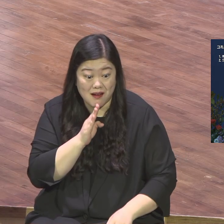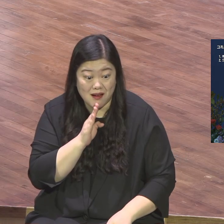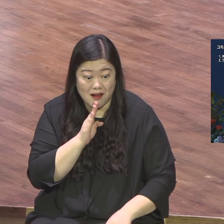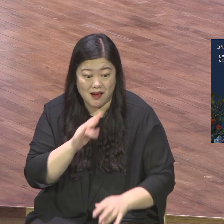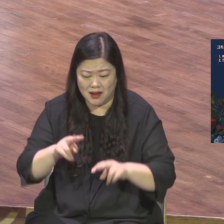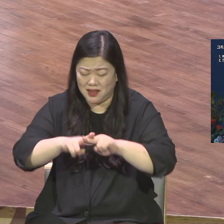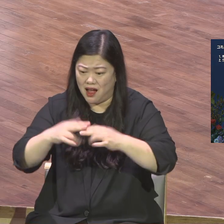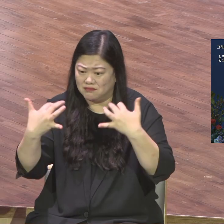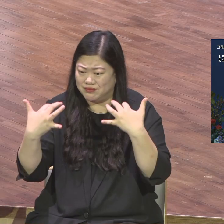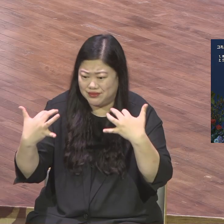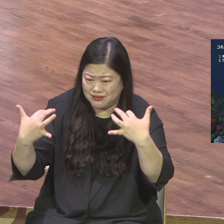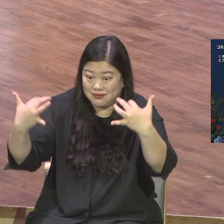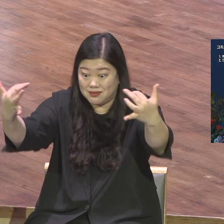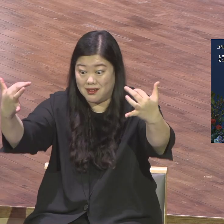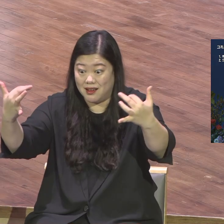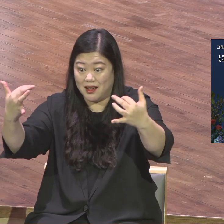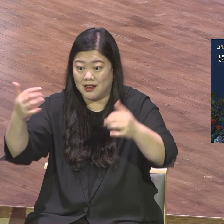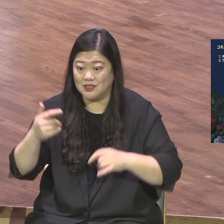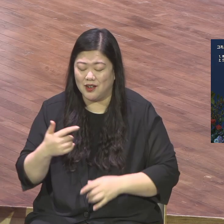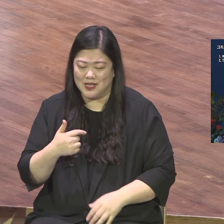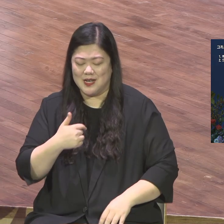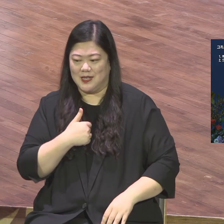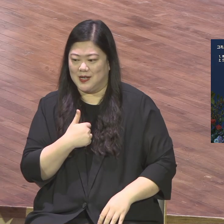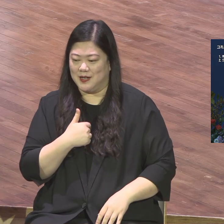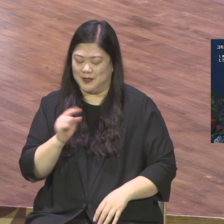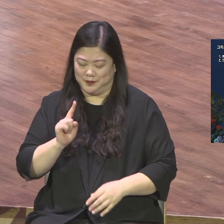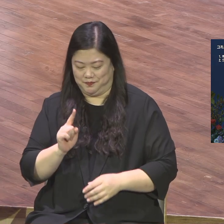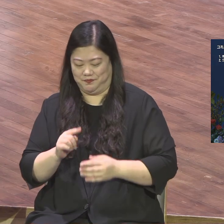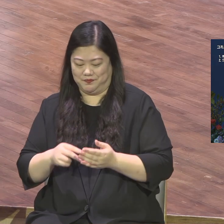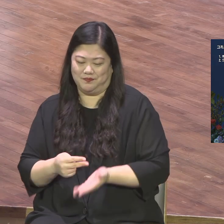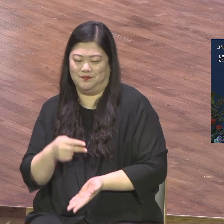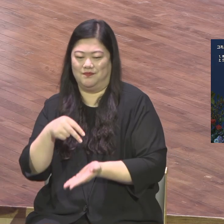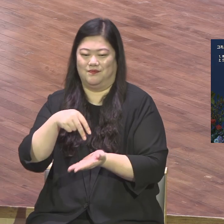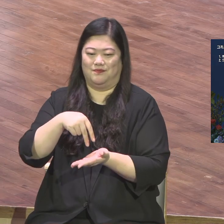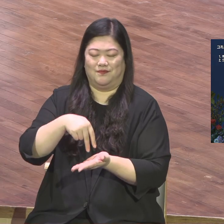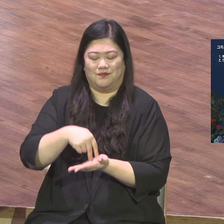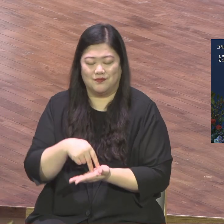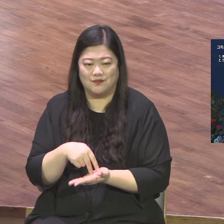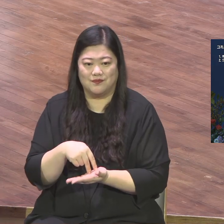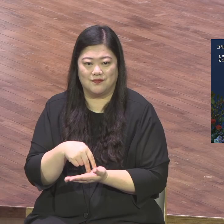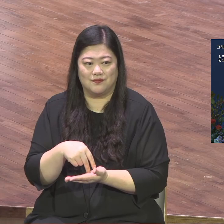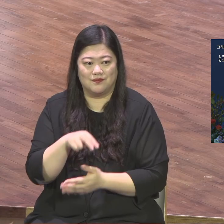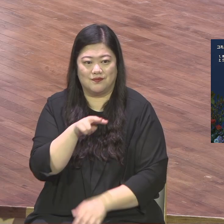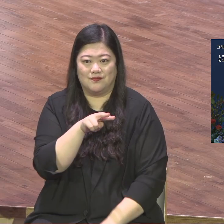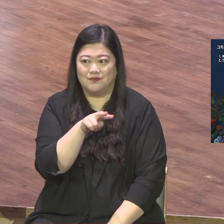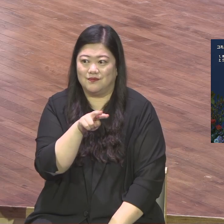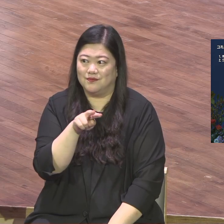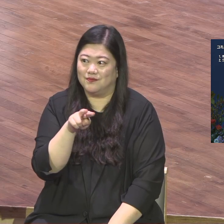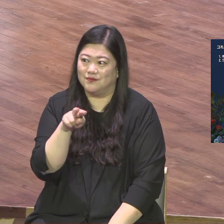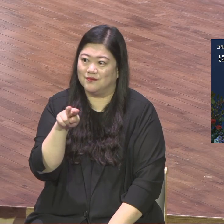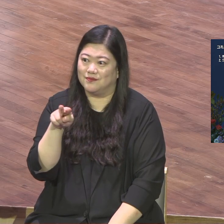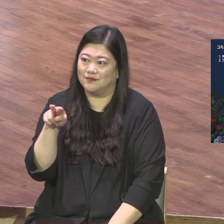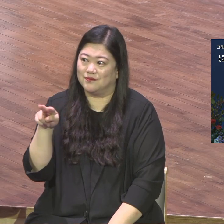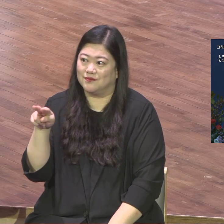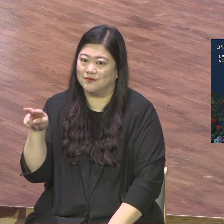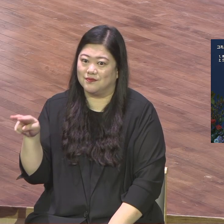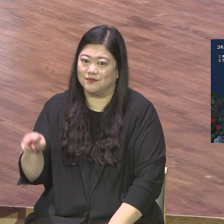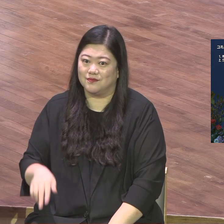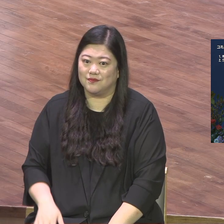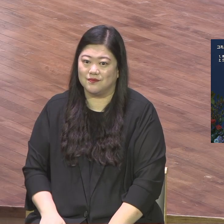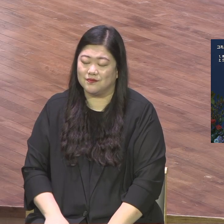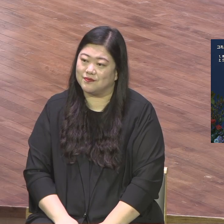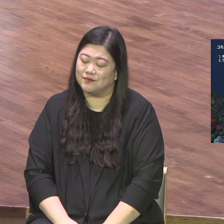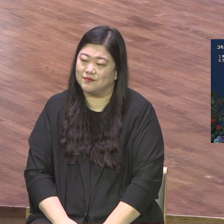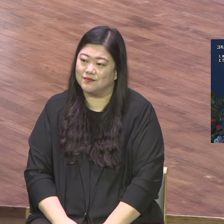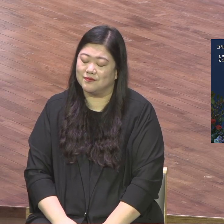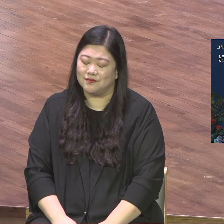그야말로 현장 아닙니까? 갔는데 축사하는 분들이 뭐 중간중간에 나오더라고.